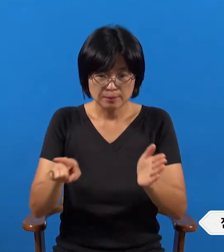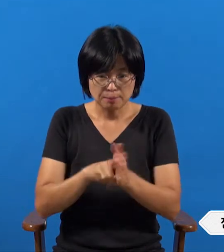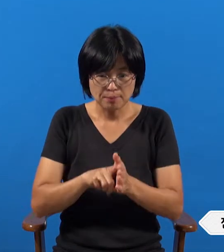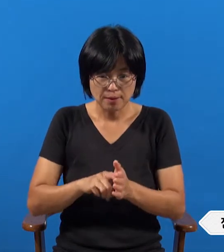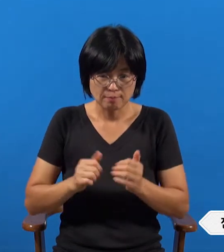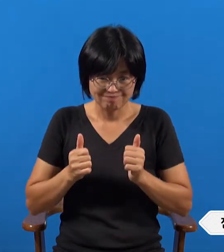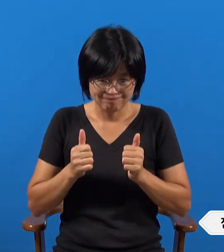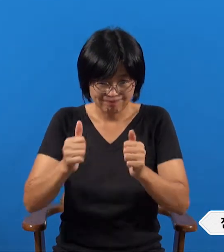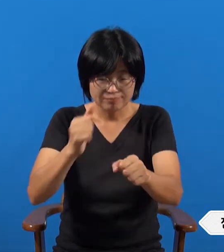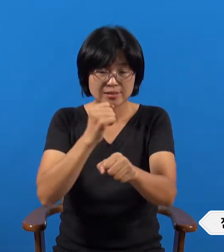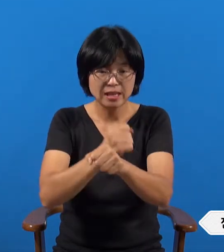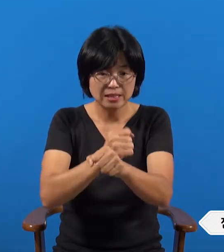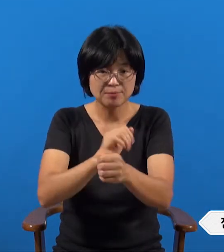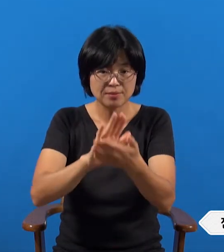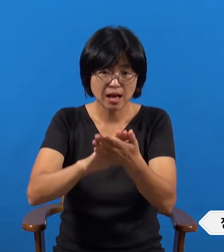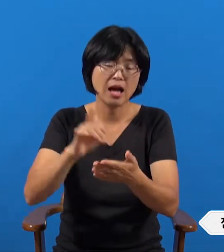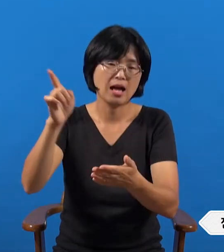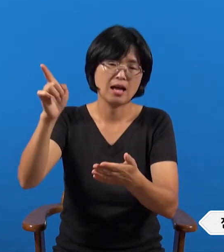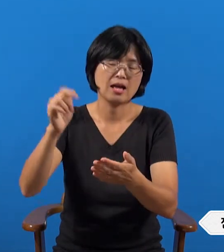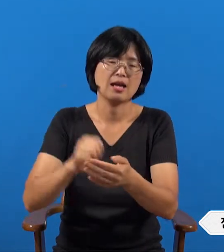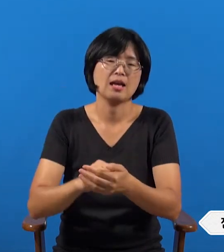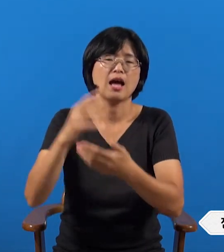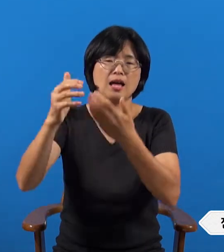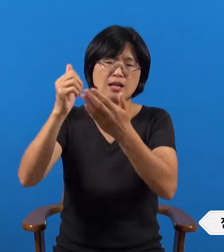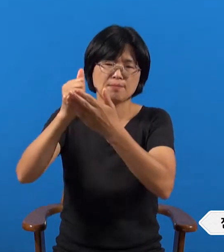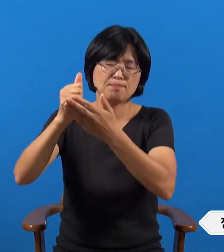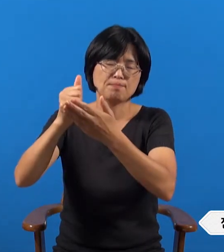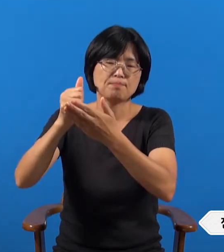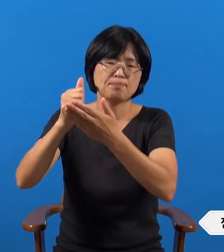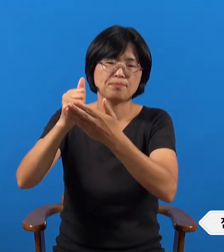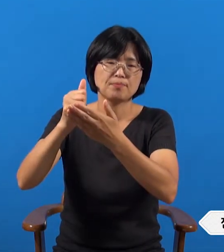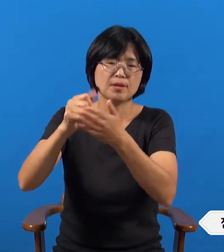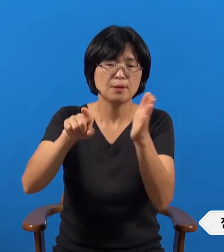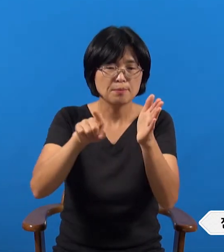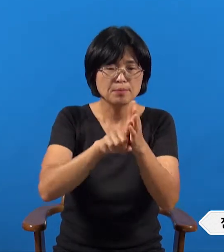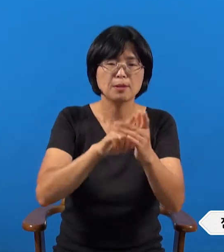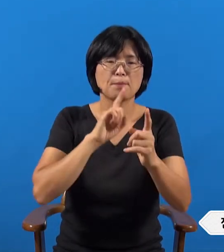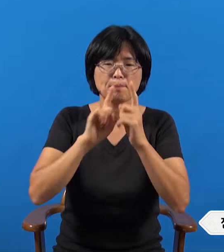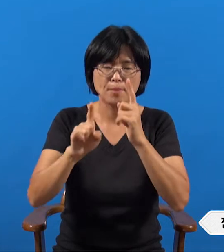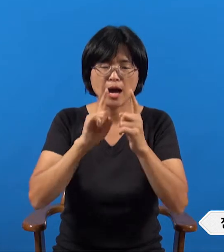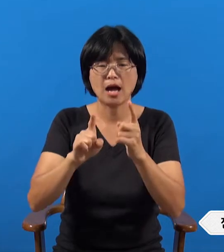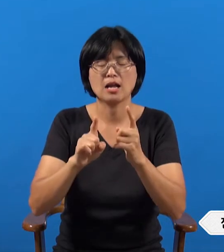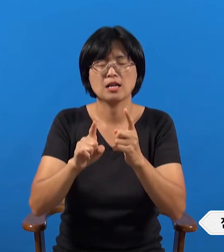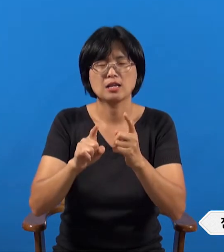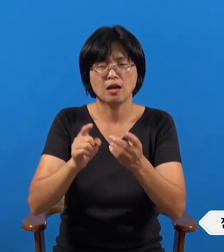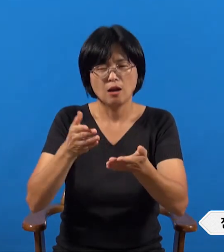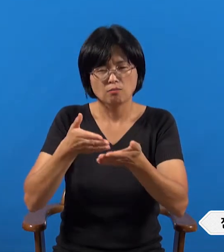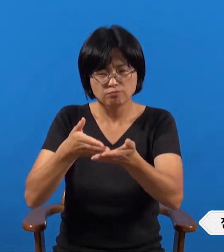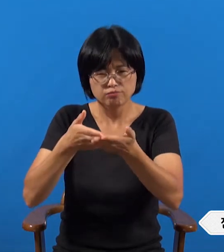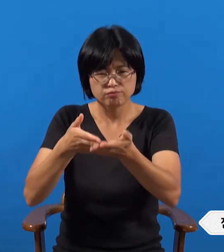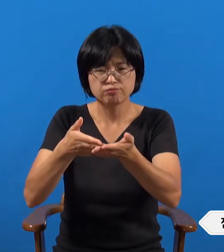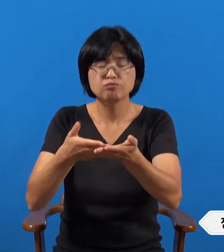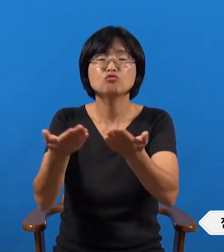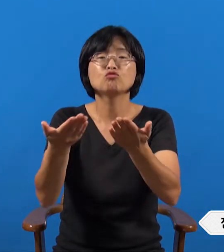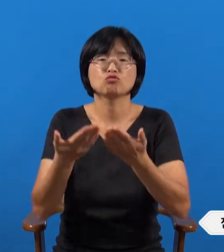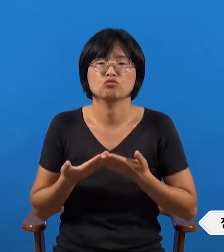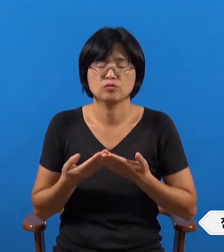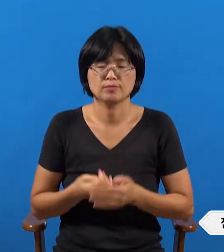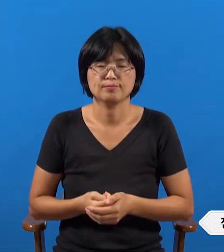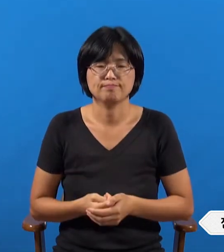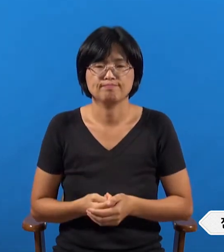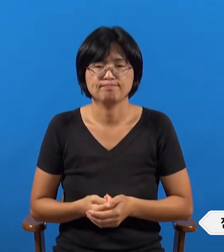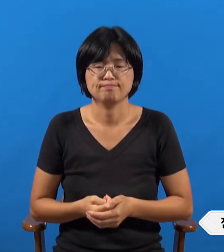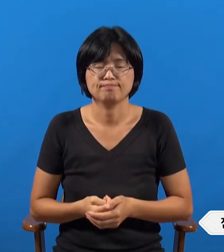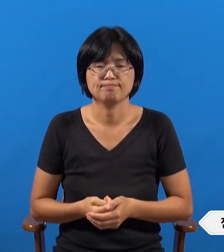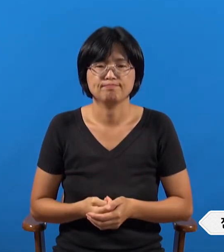힘들고 어려운 어떤 상황 가운데 믿음의 말을 통해서 다시 기억하고 다시 하나님 앞에 설 수 있는 기회를